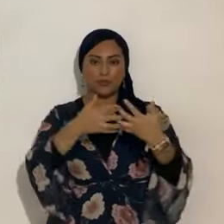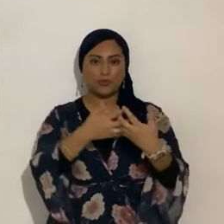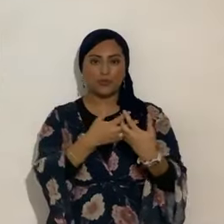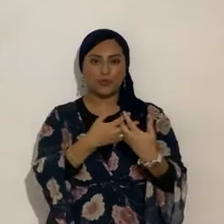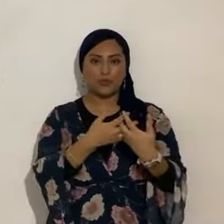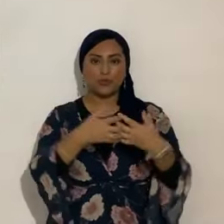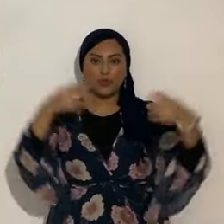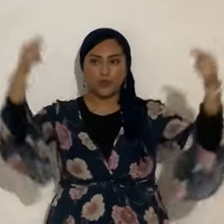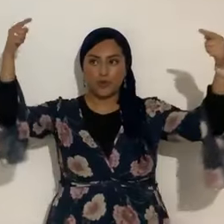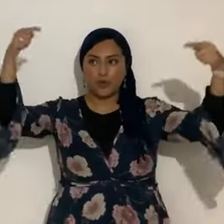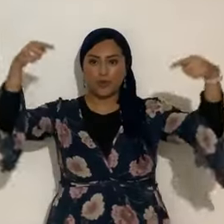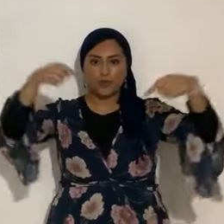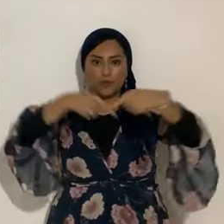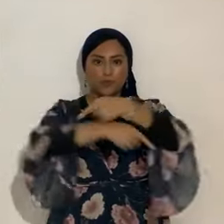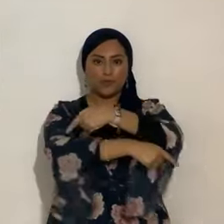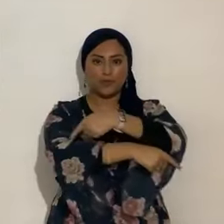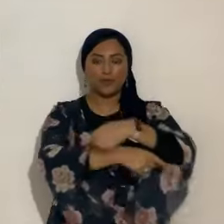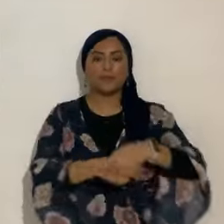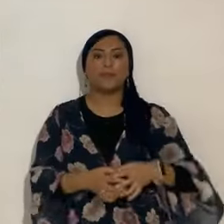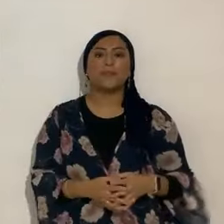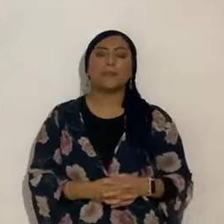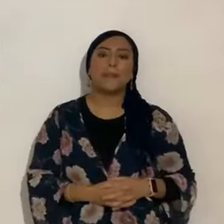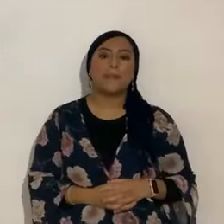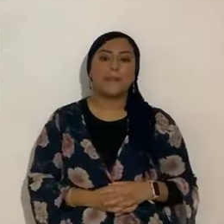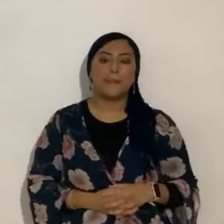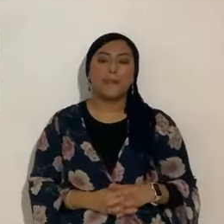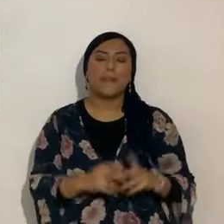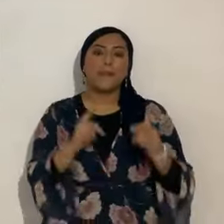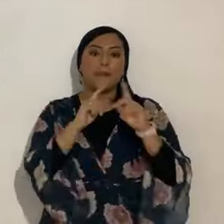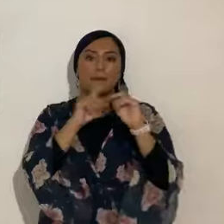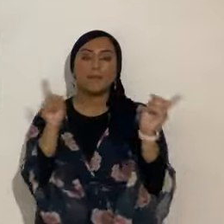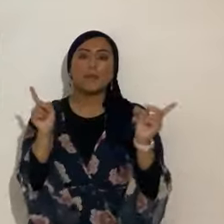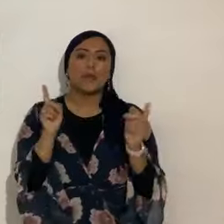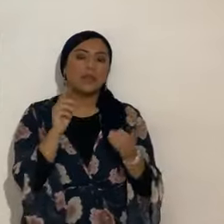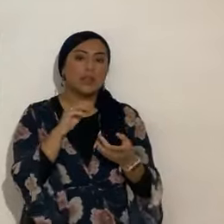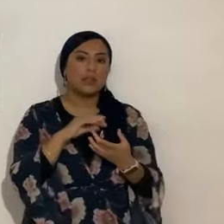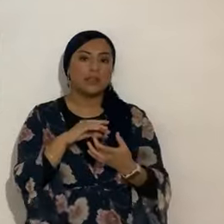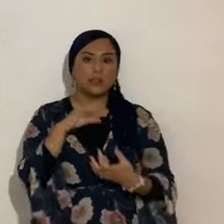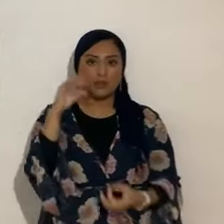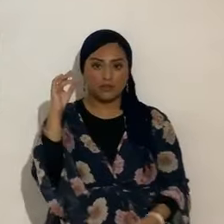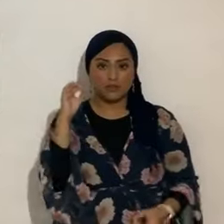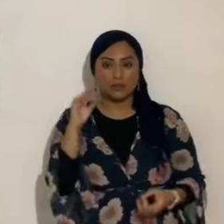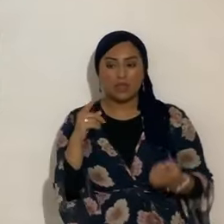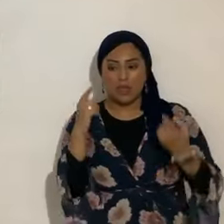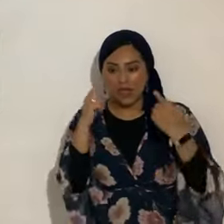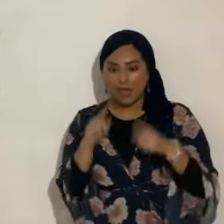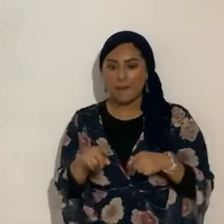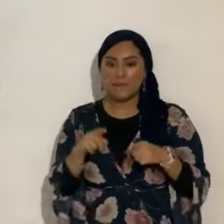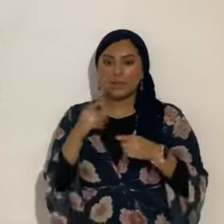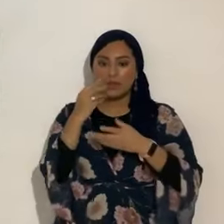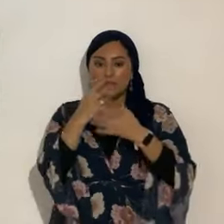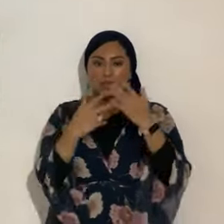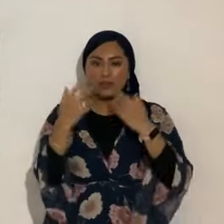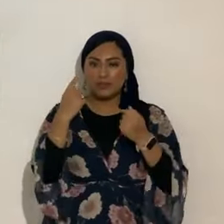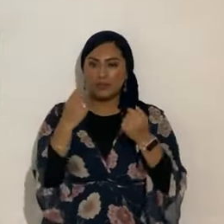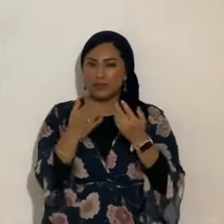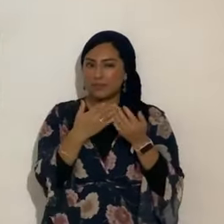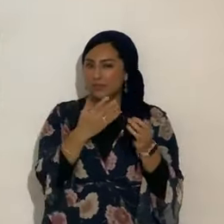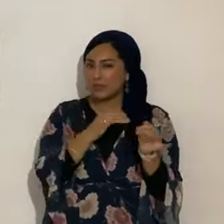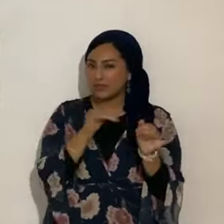líneas nerviosas, por así decirlo. Bueno, pero en lo espiritual ocurre algo